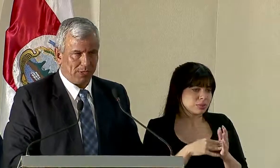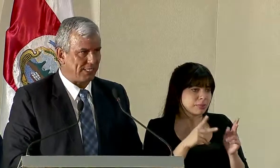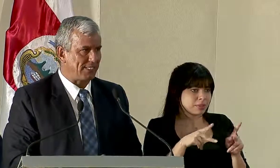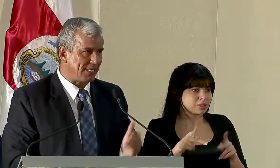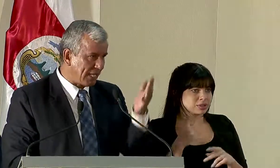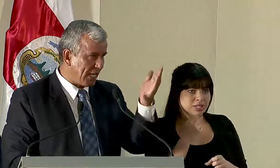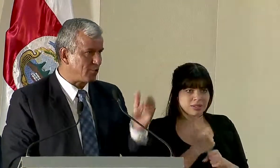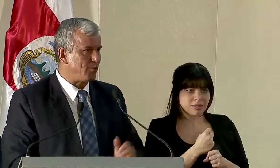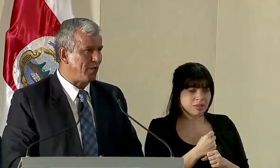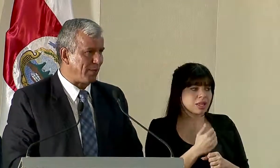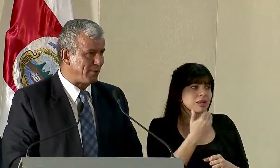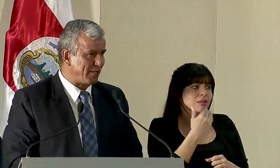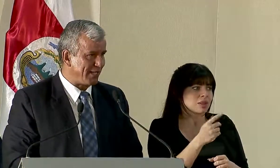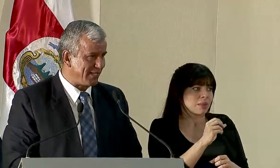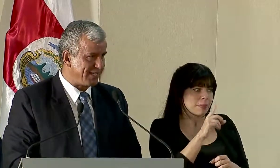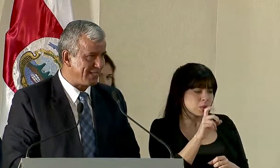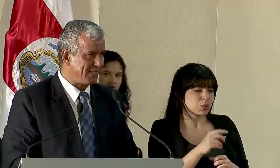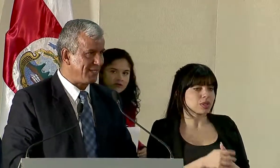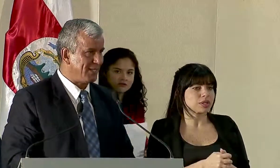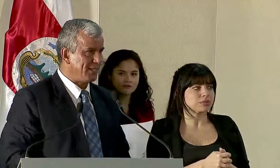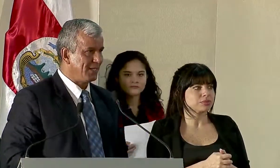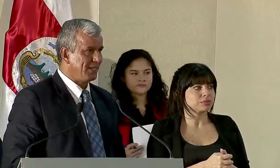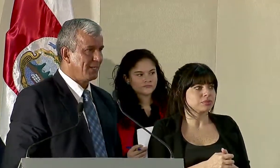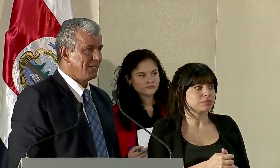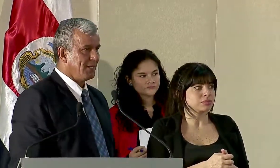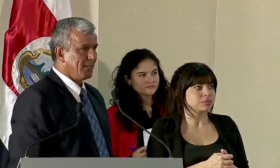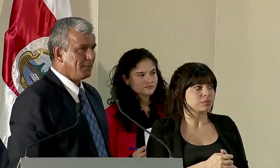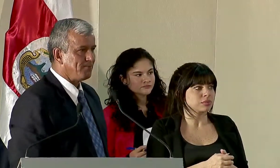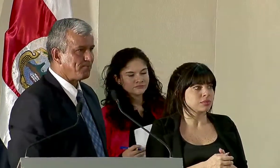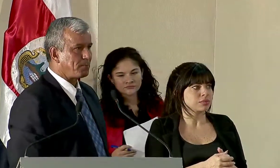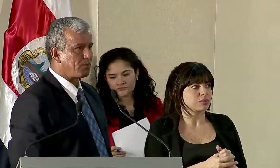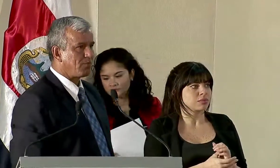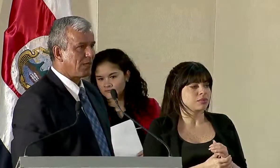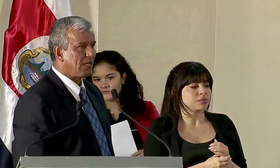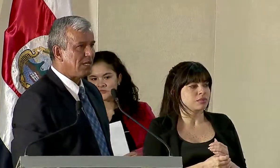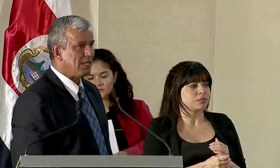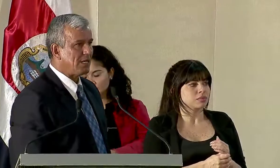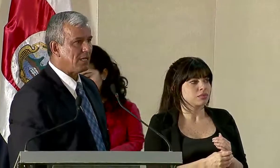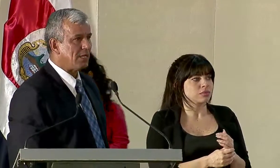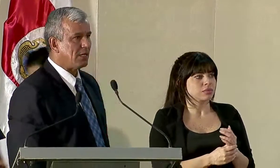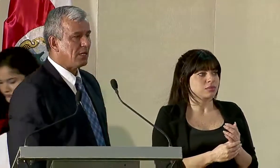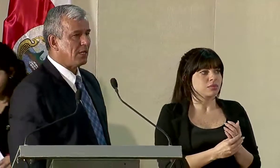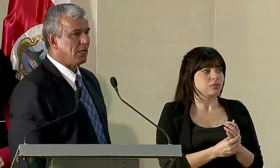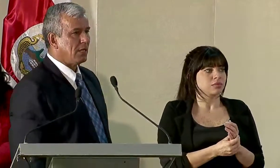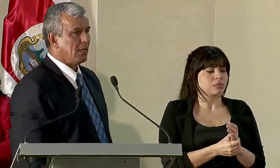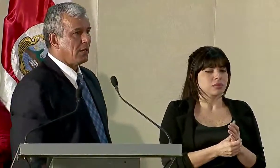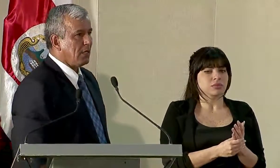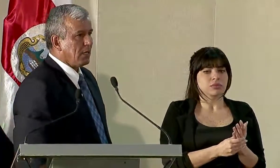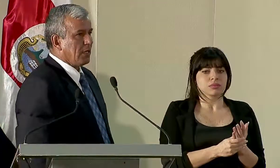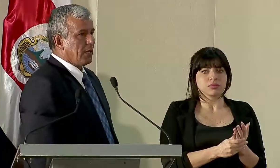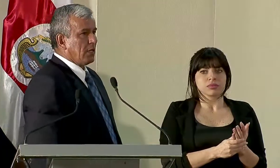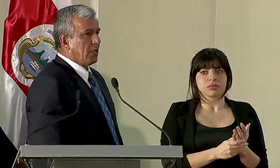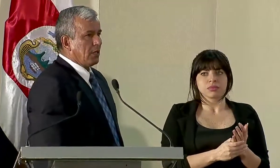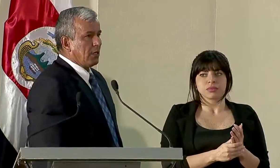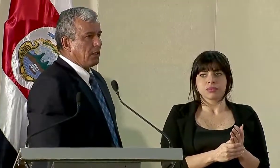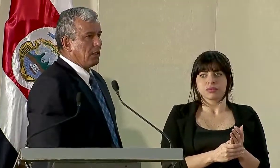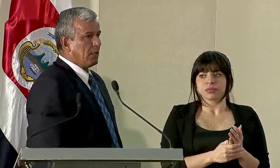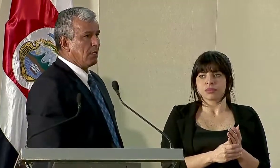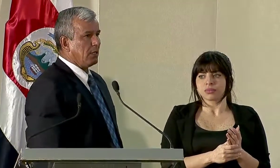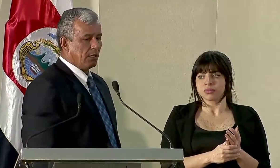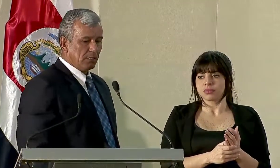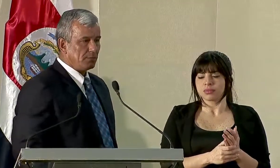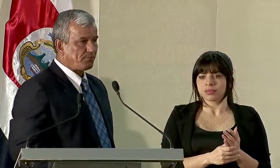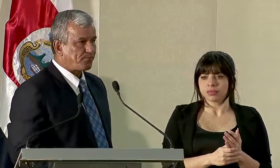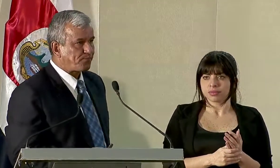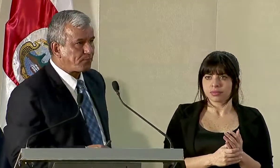personas desocupadas. Así que te agradezco mucho la pregunta. Usted habló también de una investigación para ver exactamente qué es lo que está pasando, para cuándo está, porque tiene que ser un tema muy urgente,